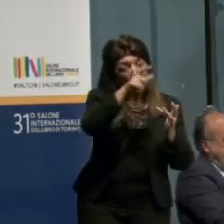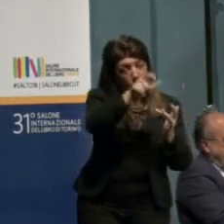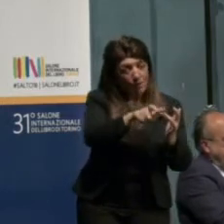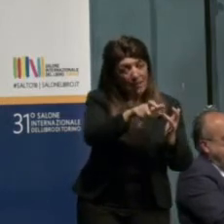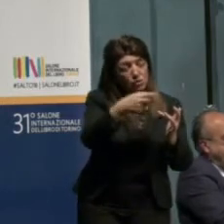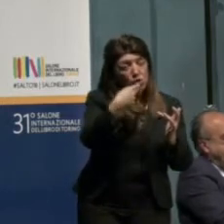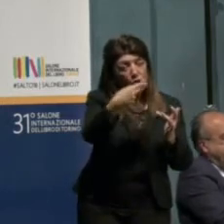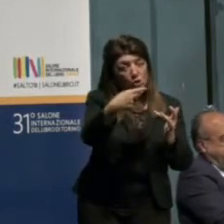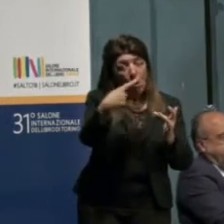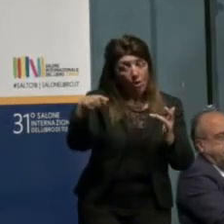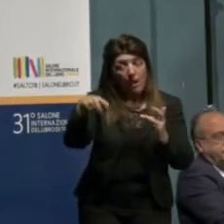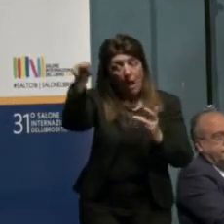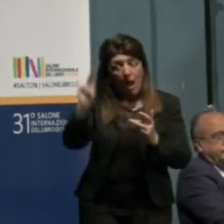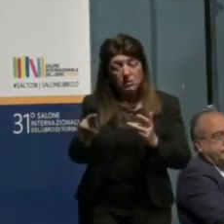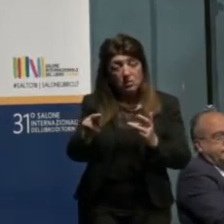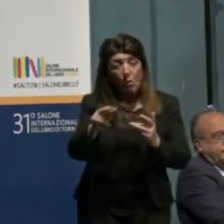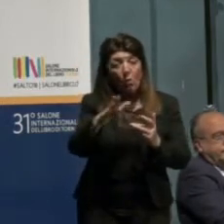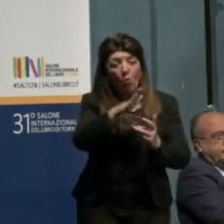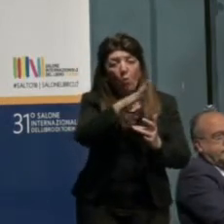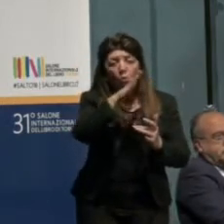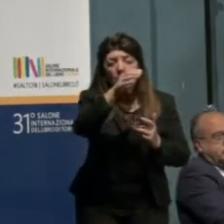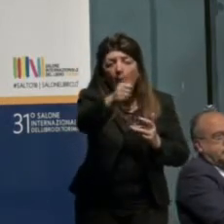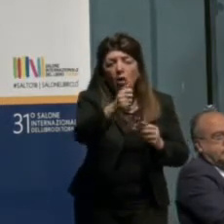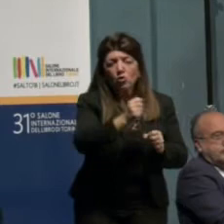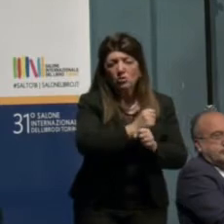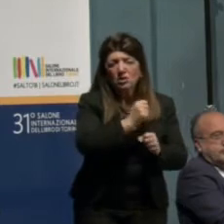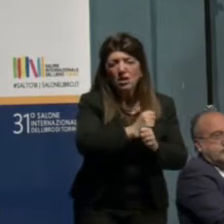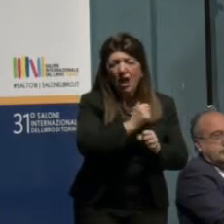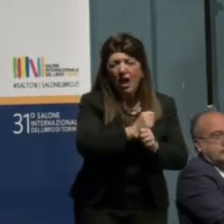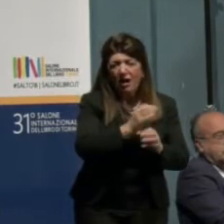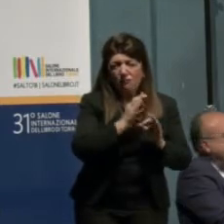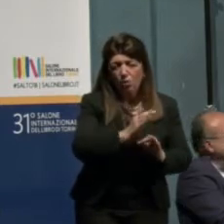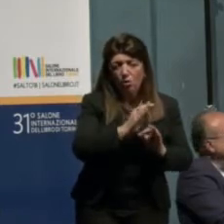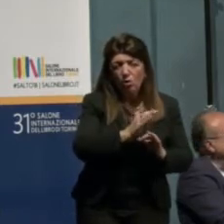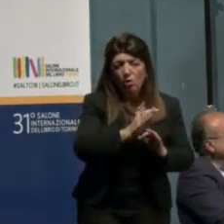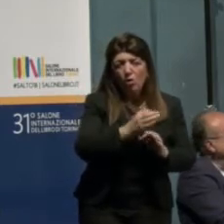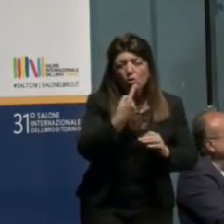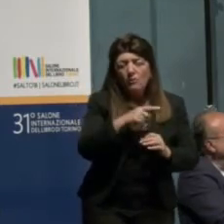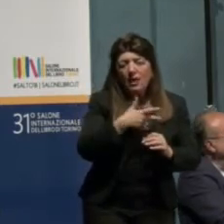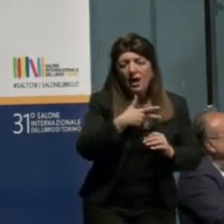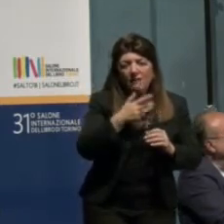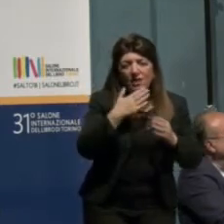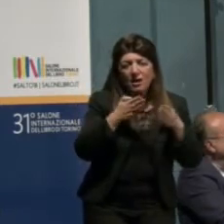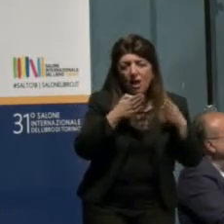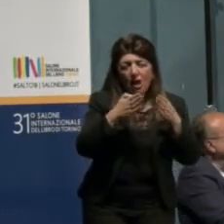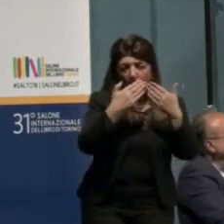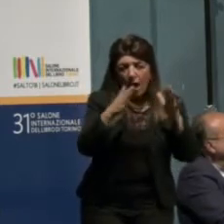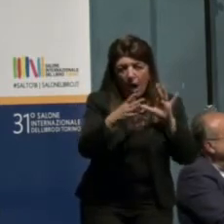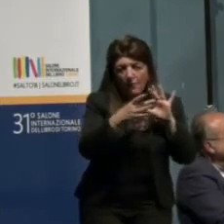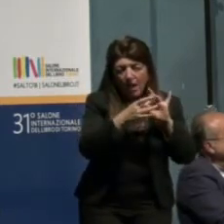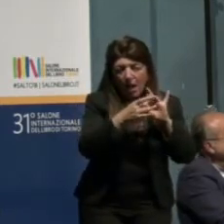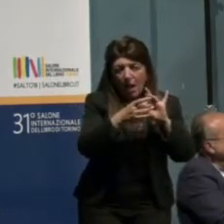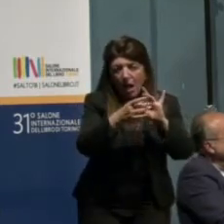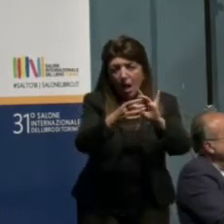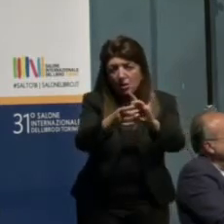e quindi un anno di lavoro nostro personale di famiglia per tenere quel canale aperto è stato scritto